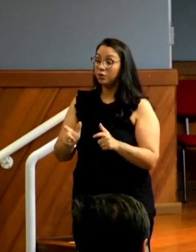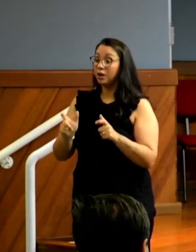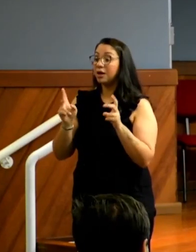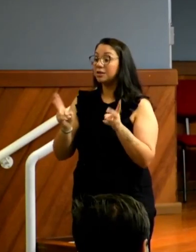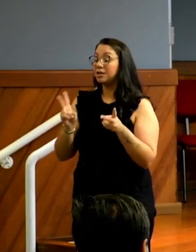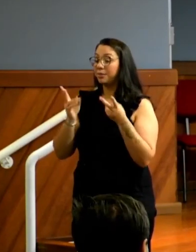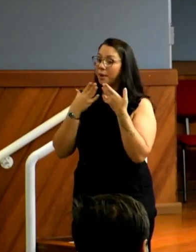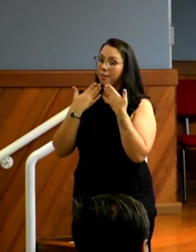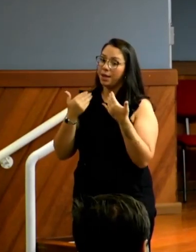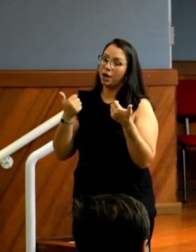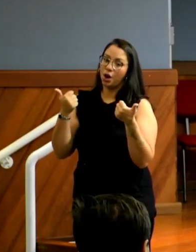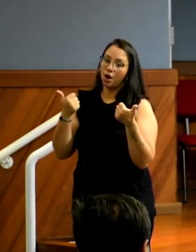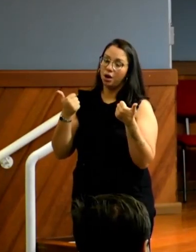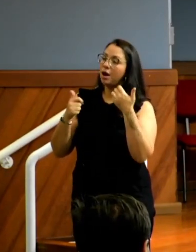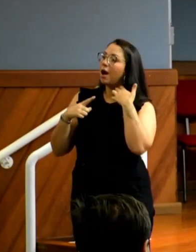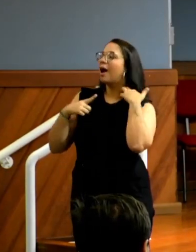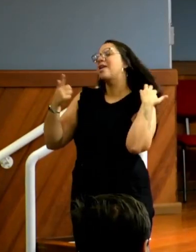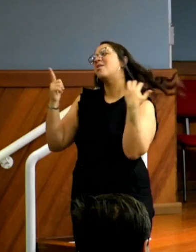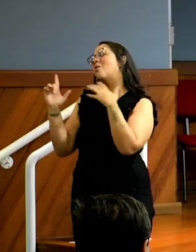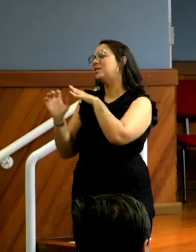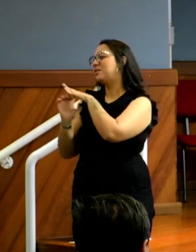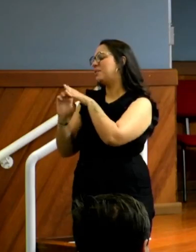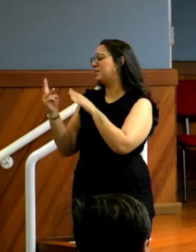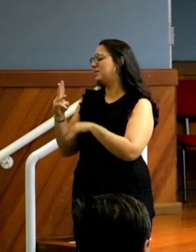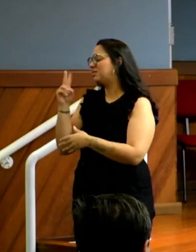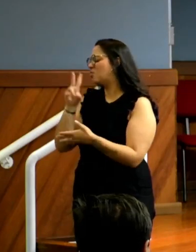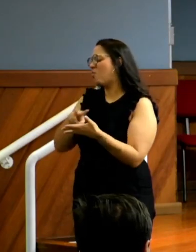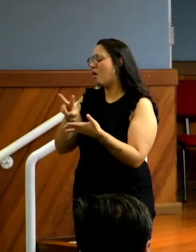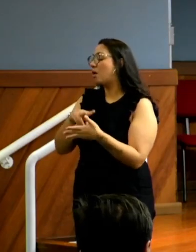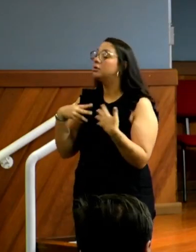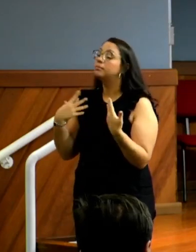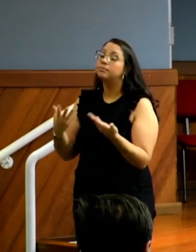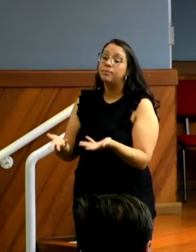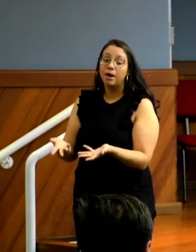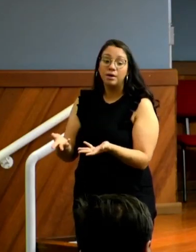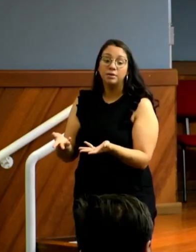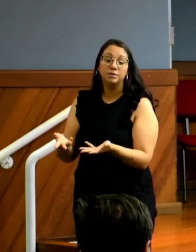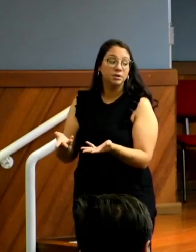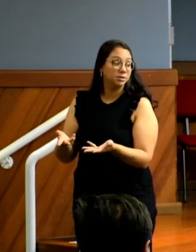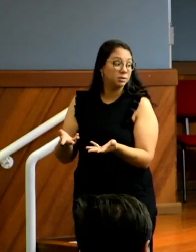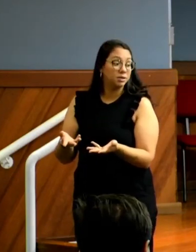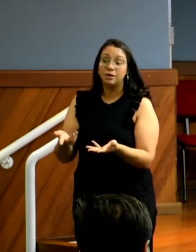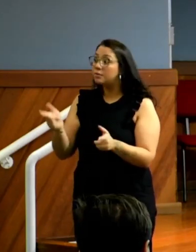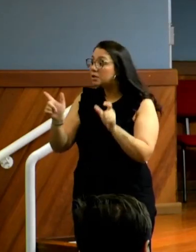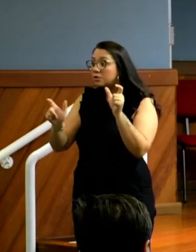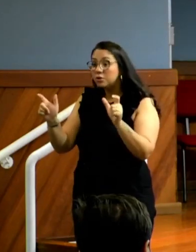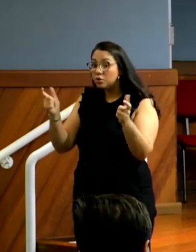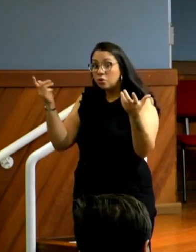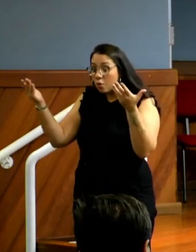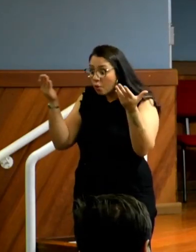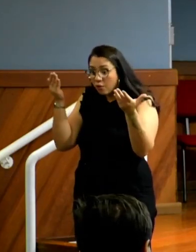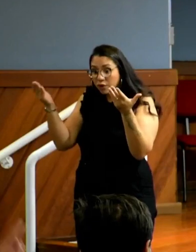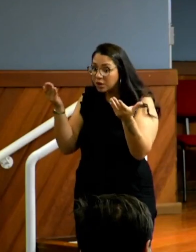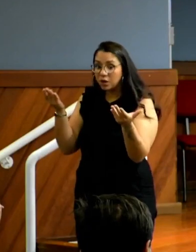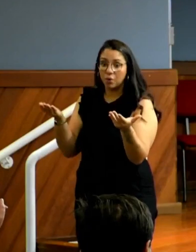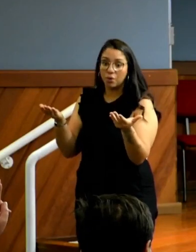a melhor, sabe? Mas, ah, é terceirizada e não olha e não sei o quê. Mas, ao mesmo tempo, ninguém conferiu esse arquivo